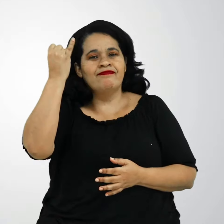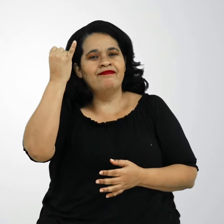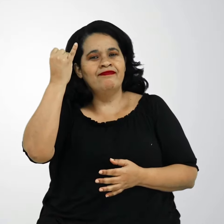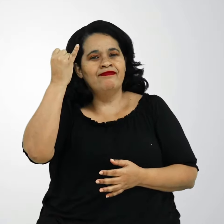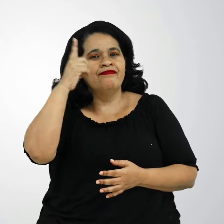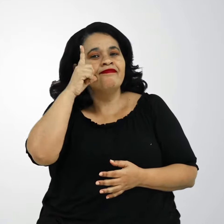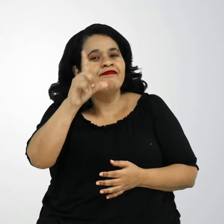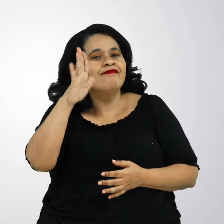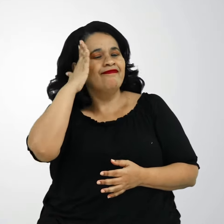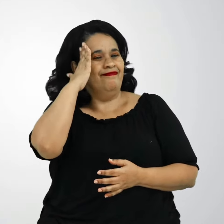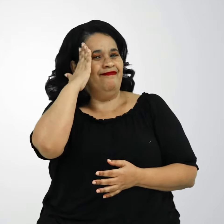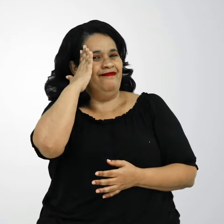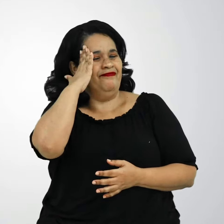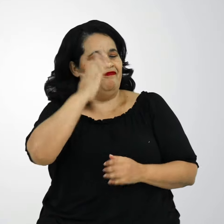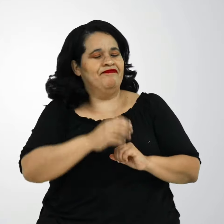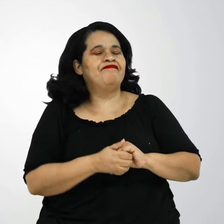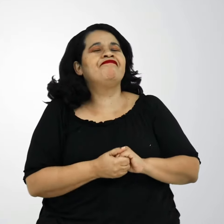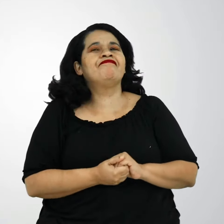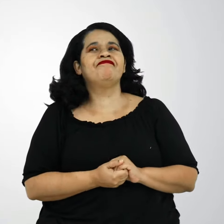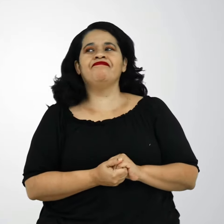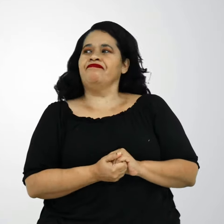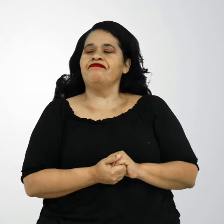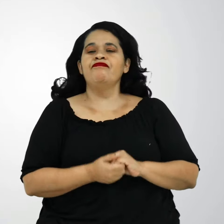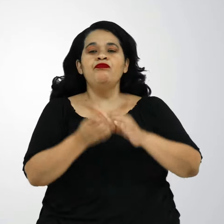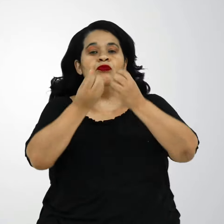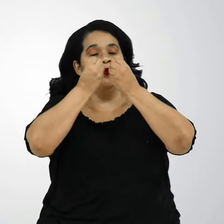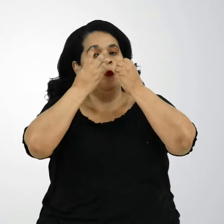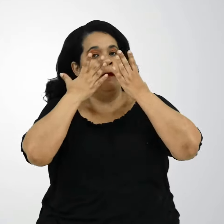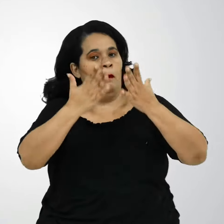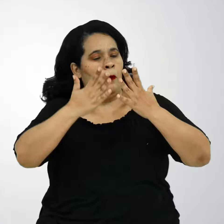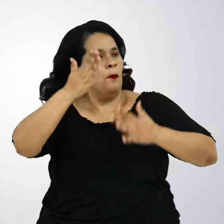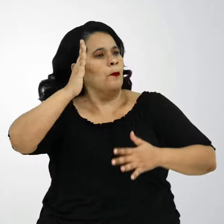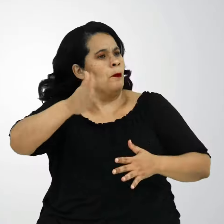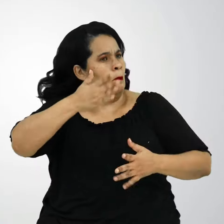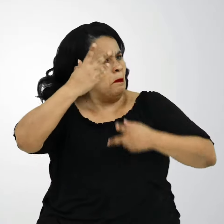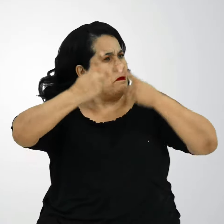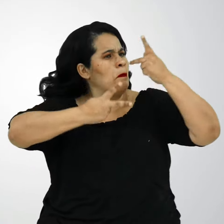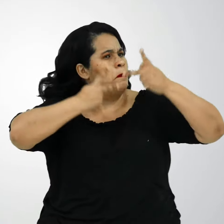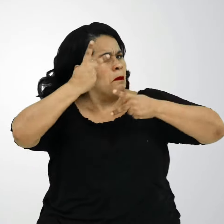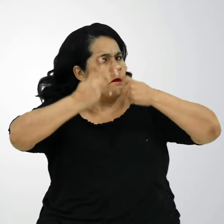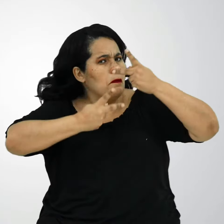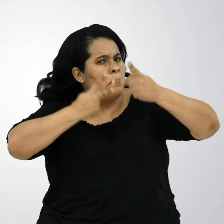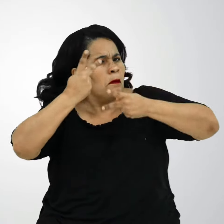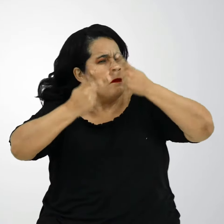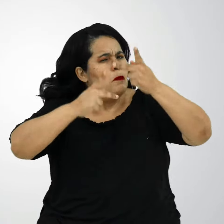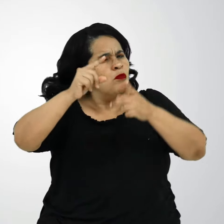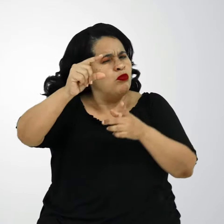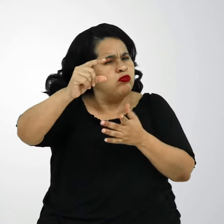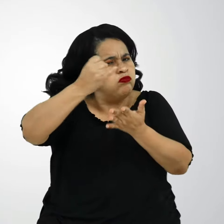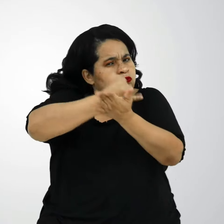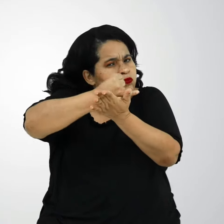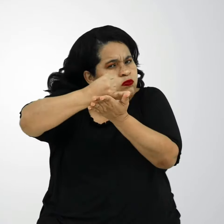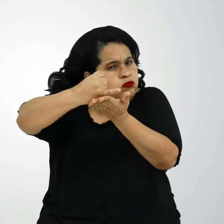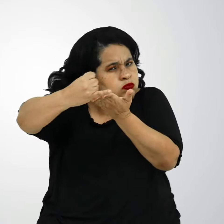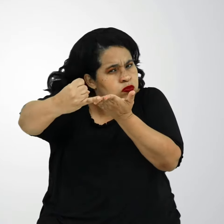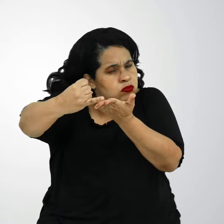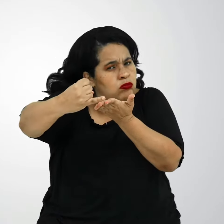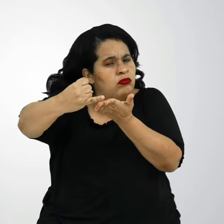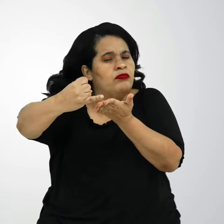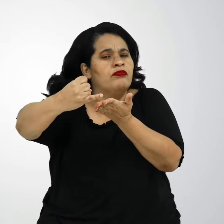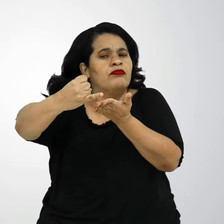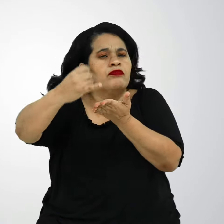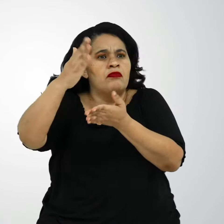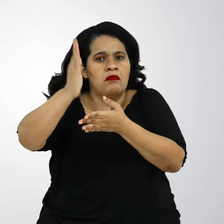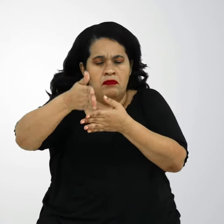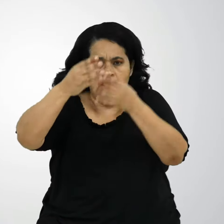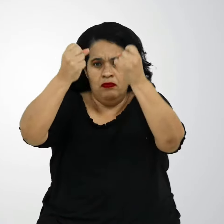profecia. Porque acho que a gente já comentou um pouquinho aqui, né, até na introdução, já foi dito